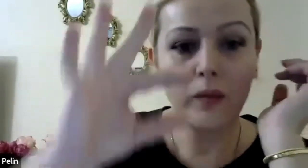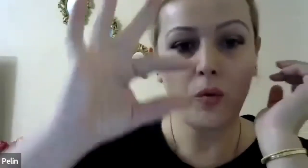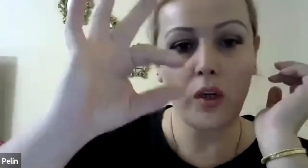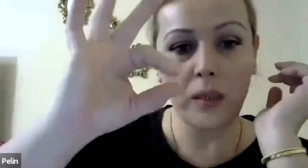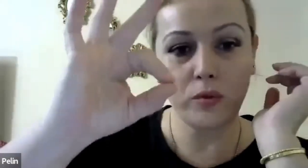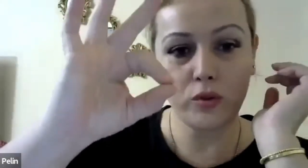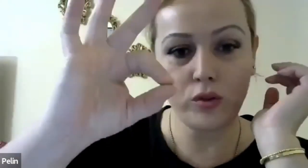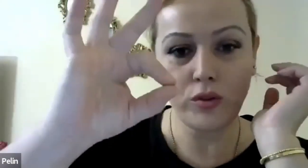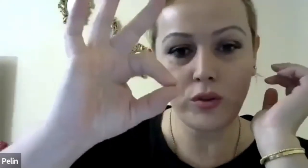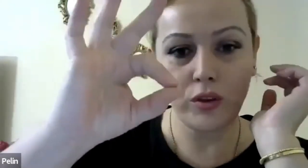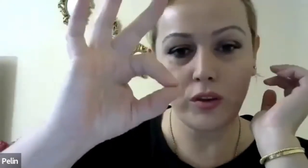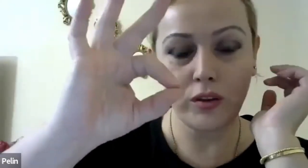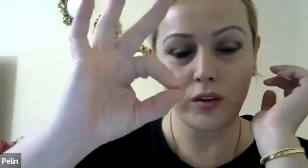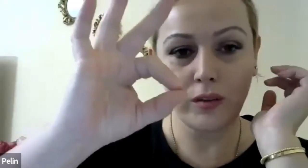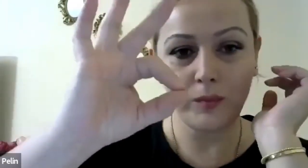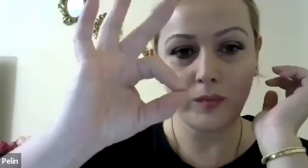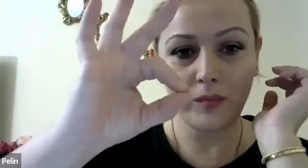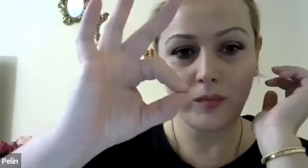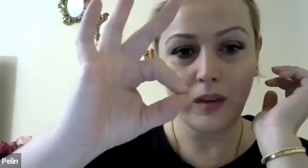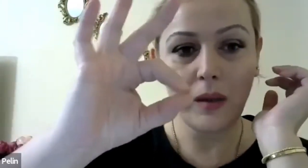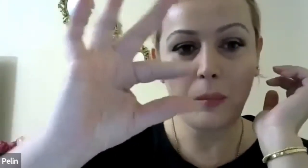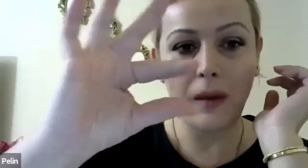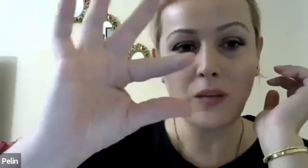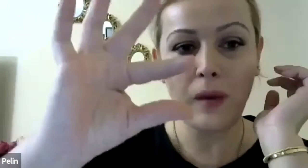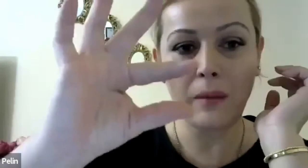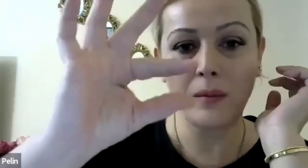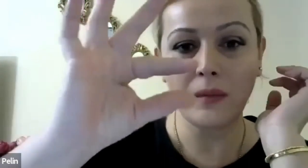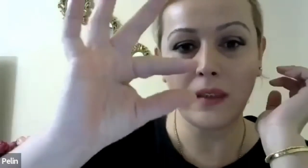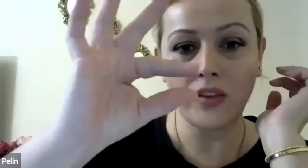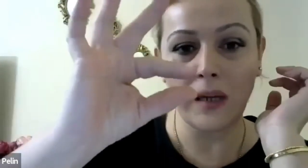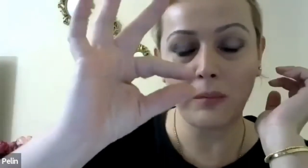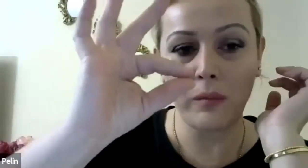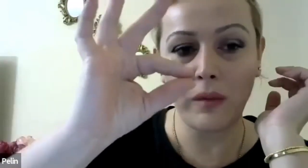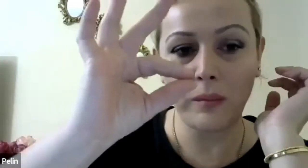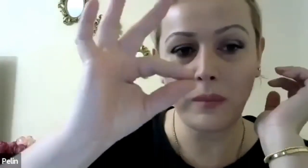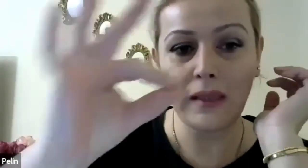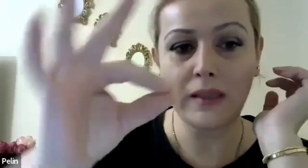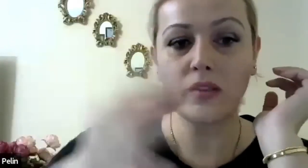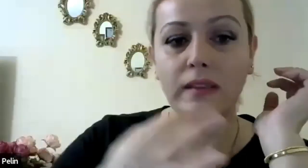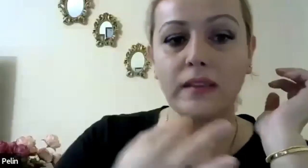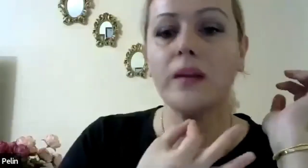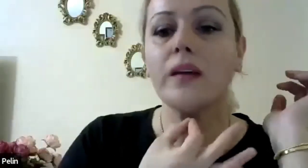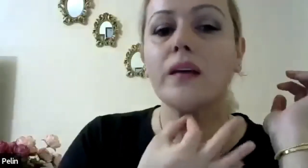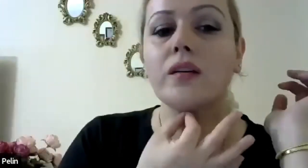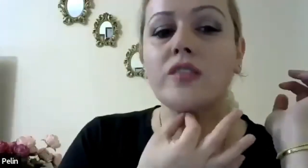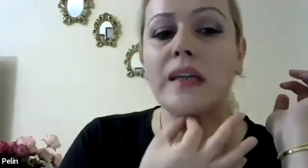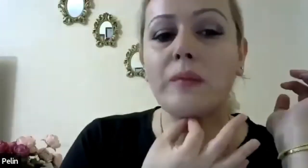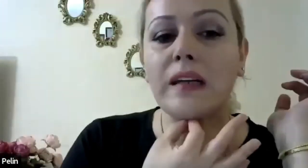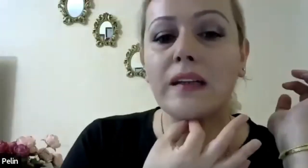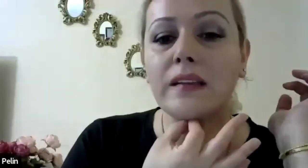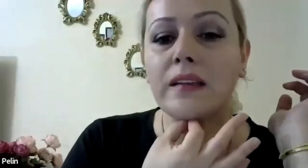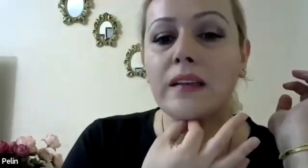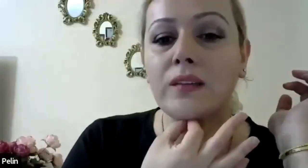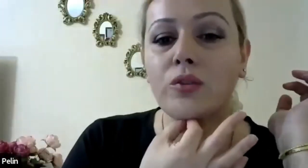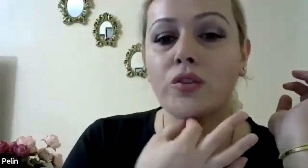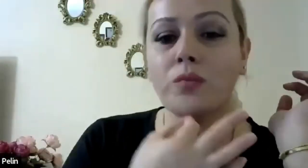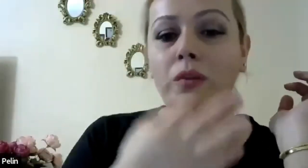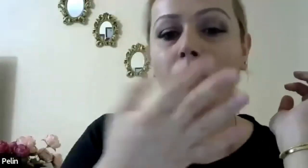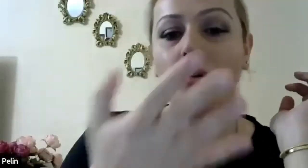Böyle yapıyoruz. Baş parmağımla işaret parmağımı birleştirdim. Çenemin altına değdiriyorum. Öne